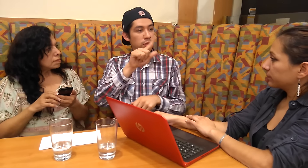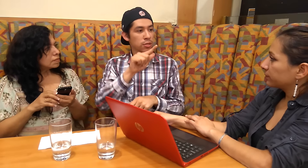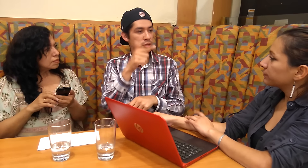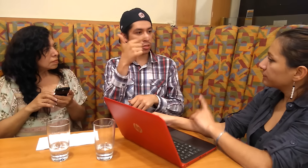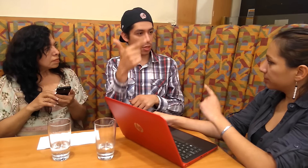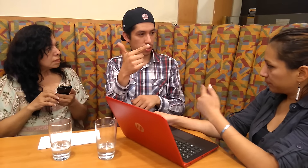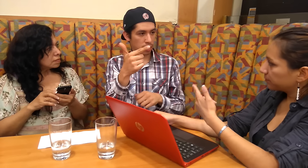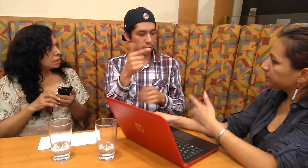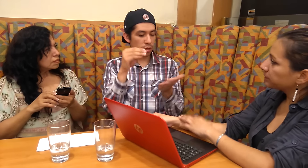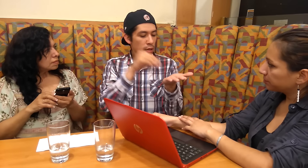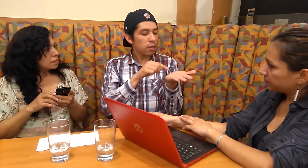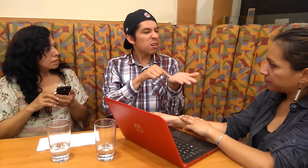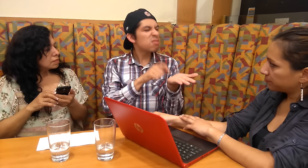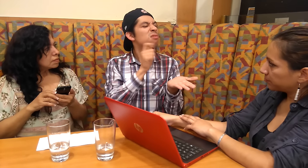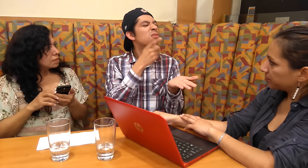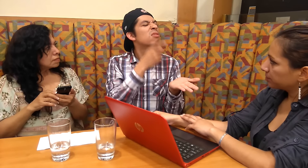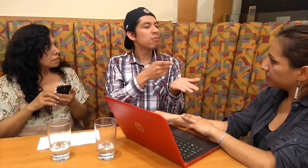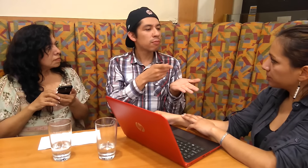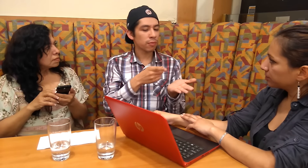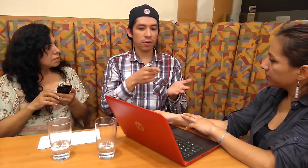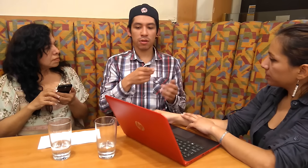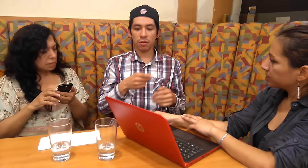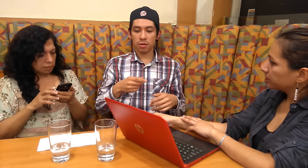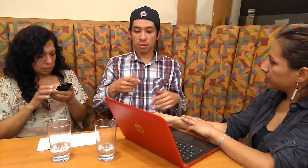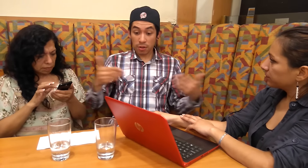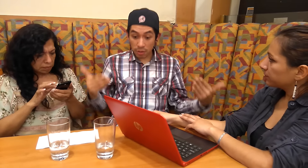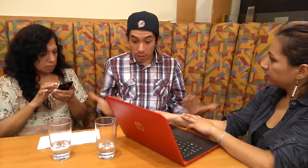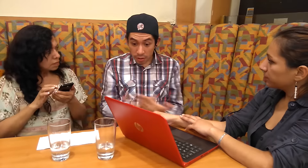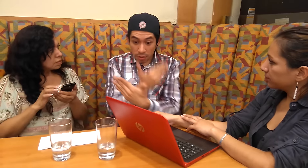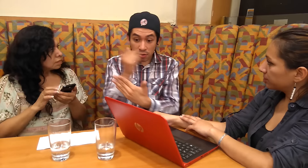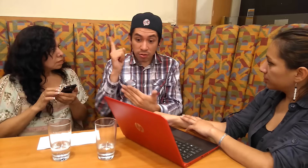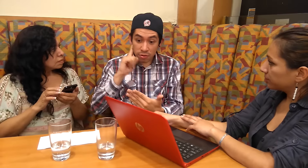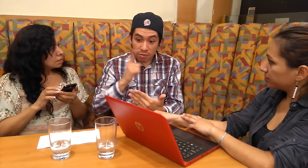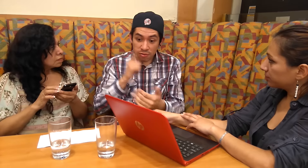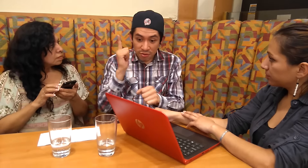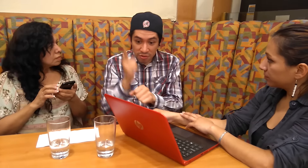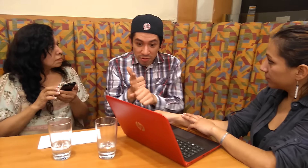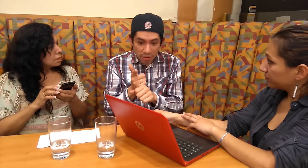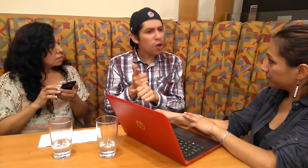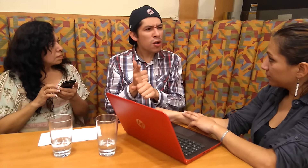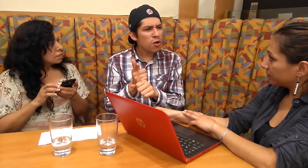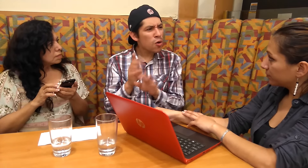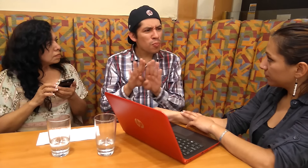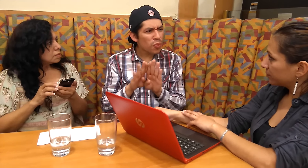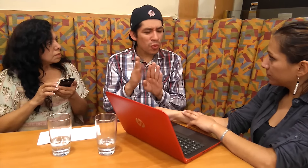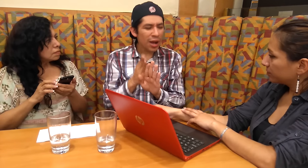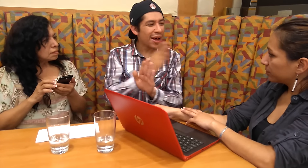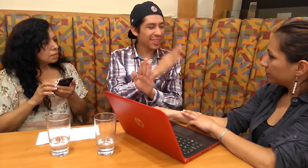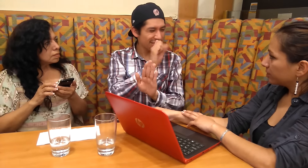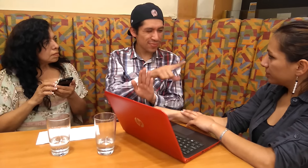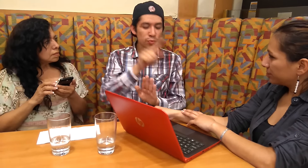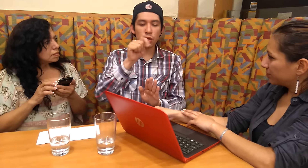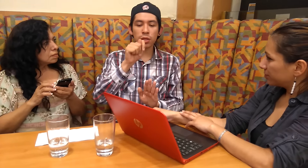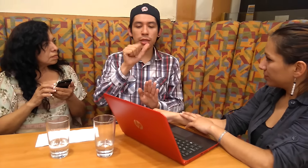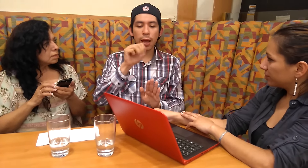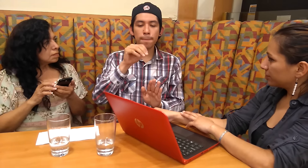número 177, y bueno, ¿a qué se refiere? Que los bebés que nazcan sordos, y bueno, tú